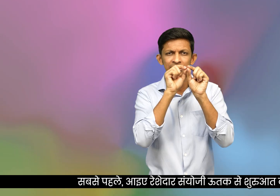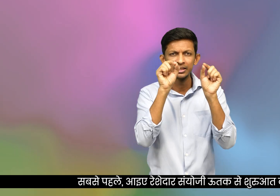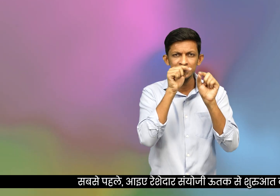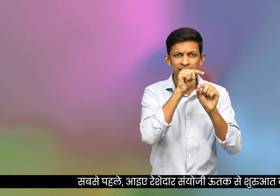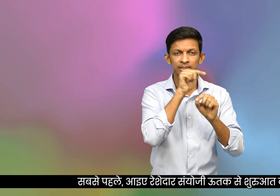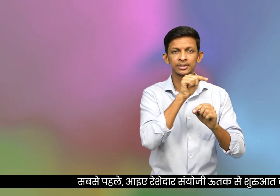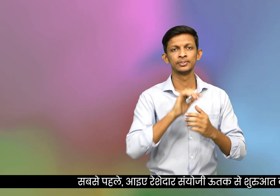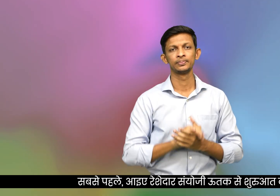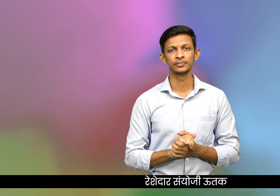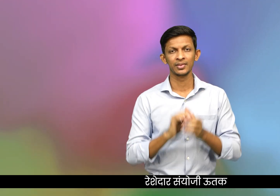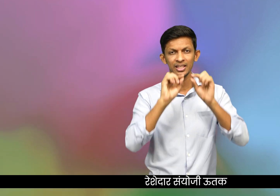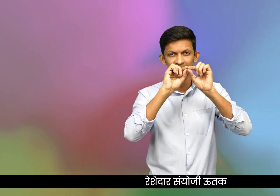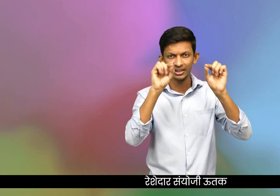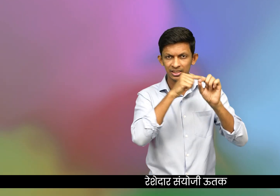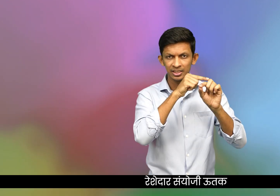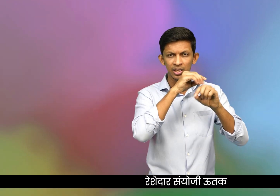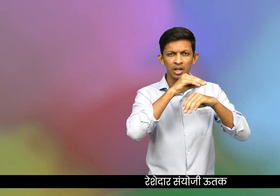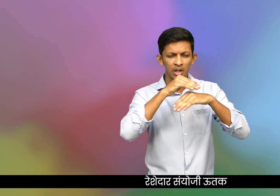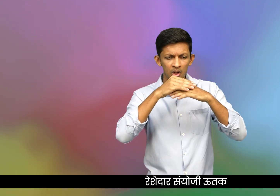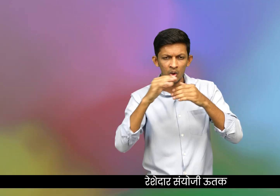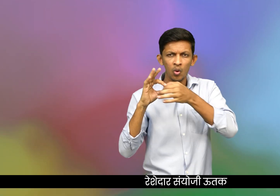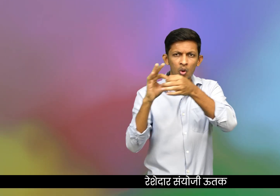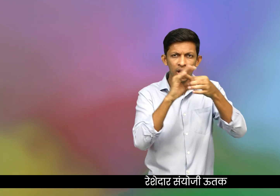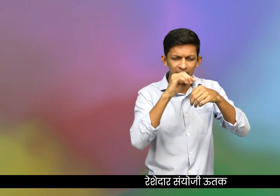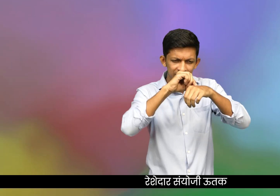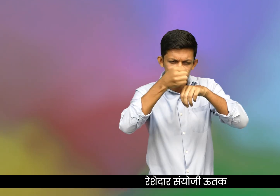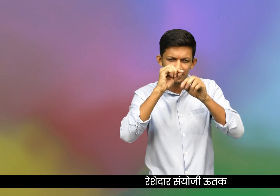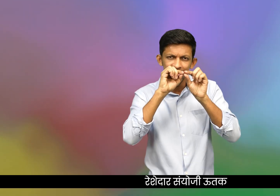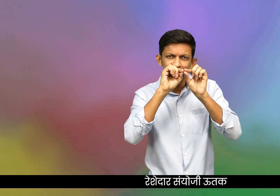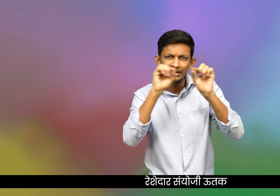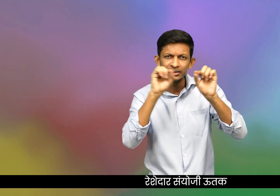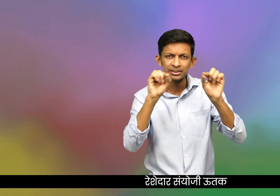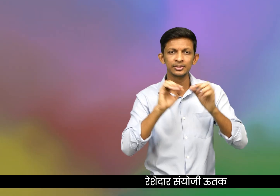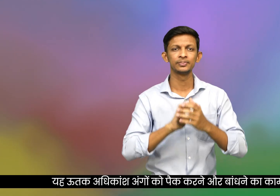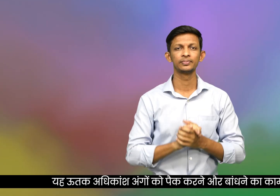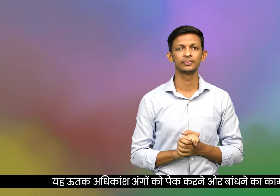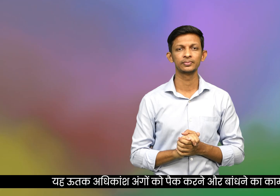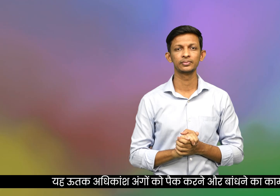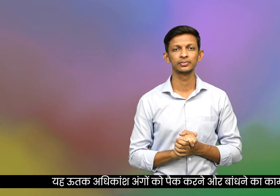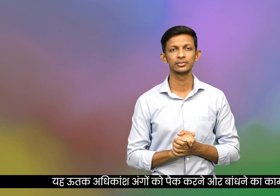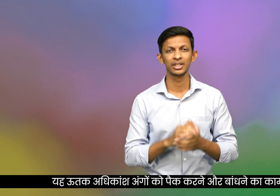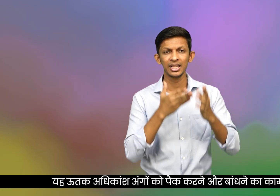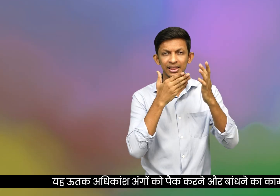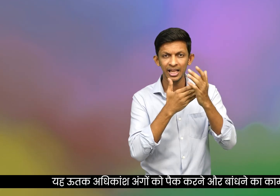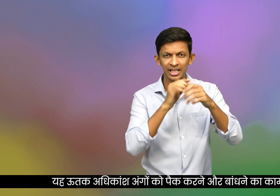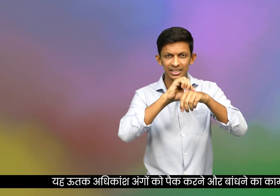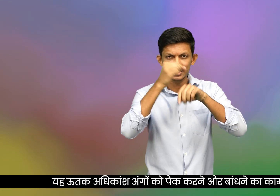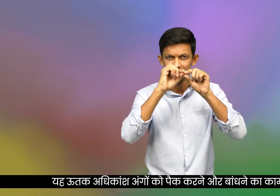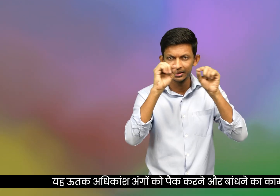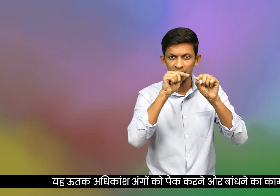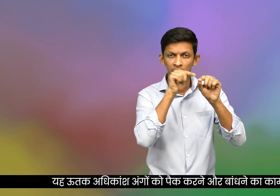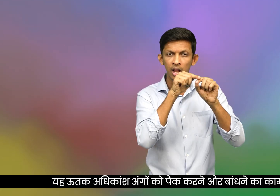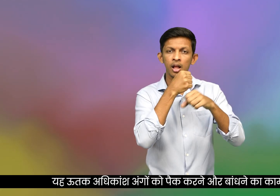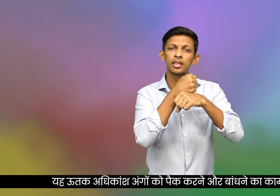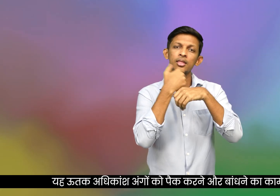करें। रेशेदार संयोजी ऊतक यह ऊतक अधिकांश अंगों को